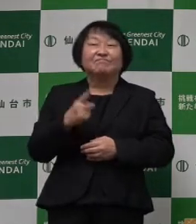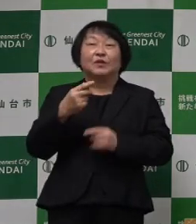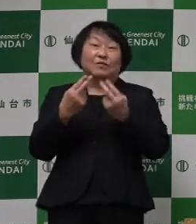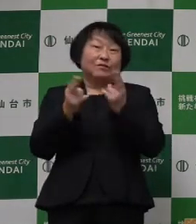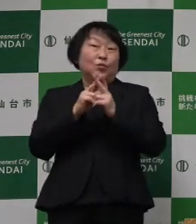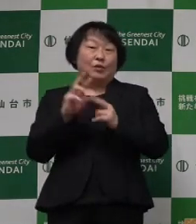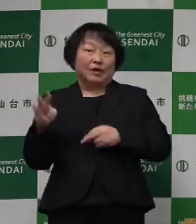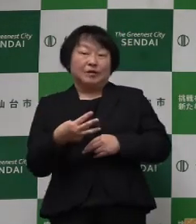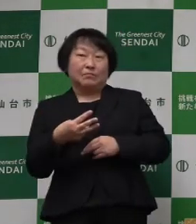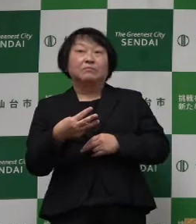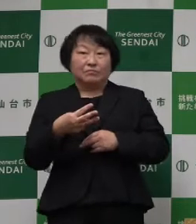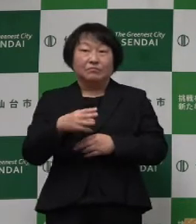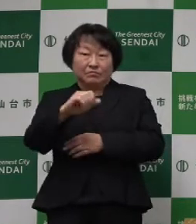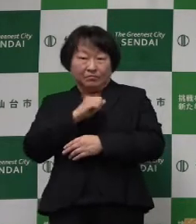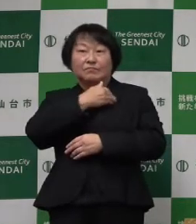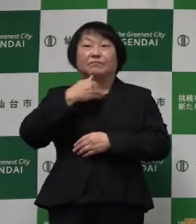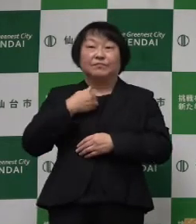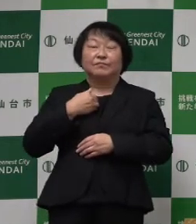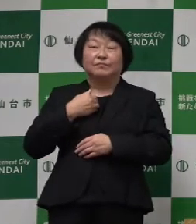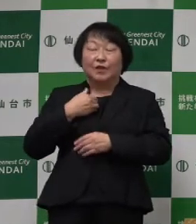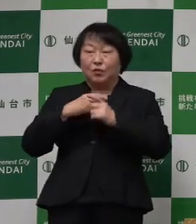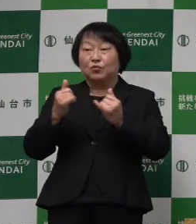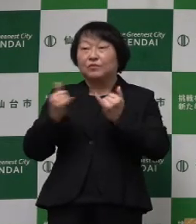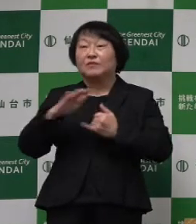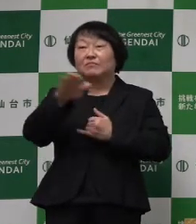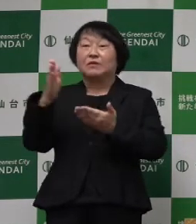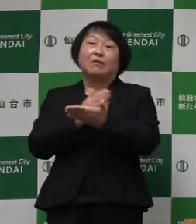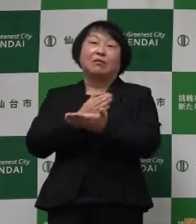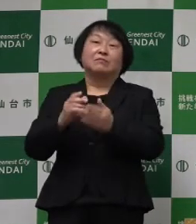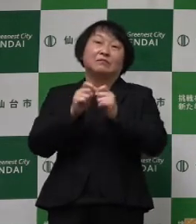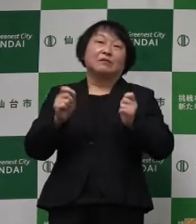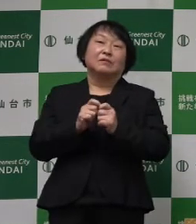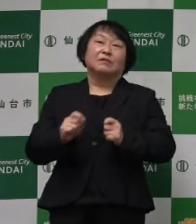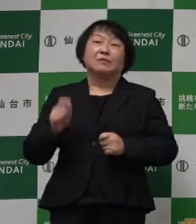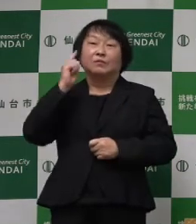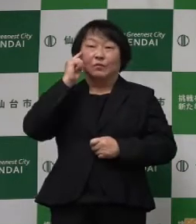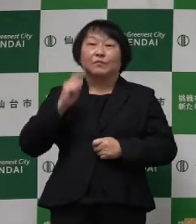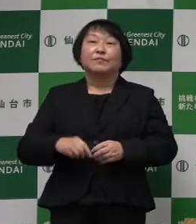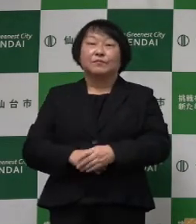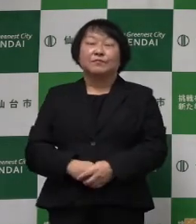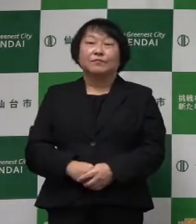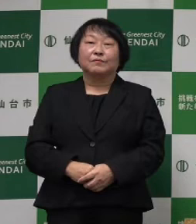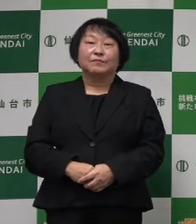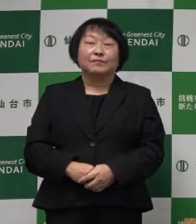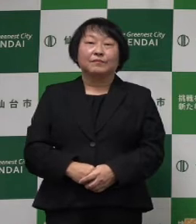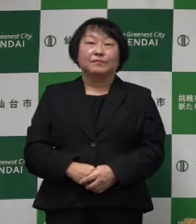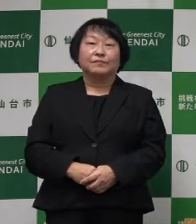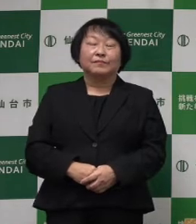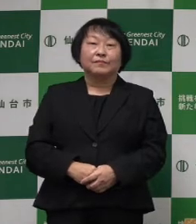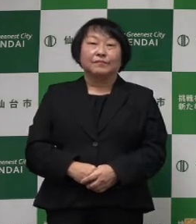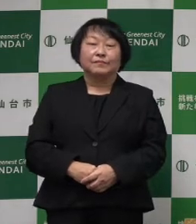。これも国民の判断なんだというふうに受け止めております。